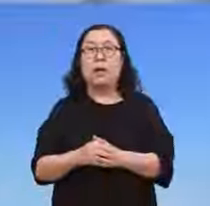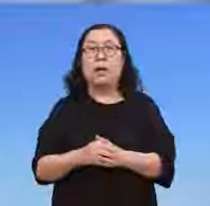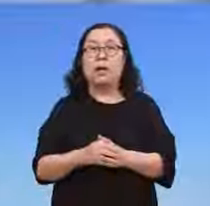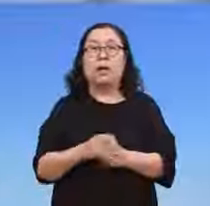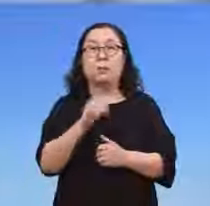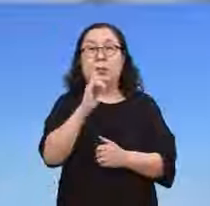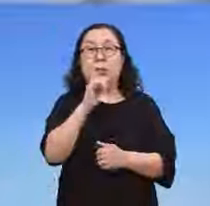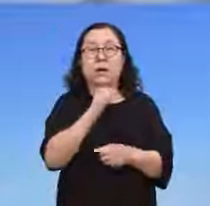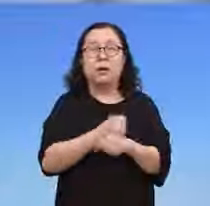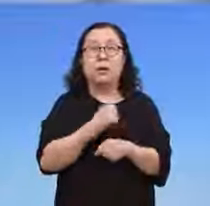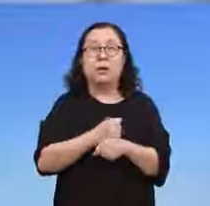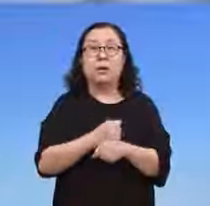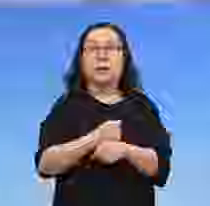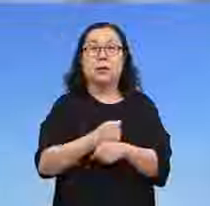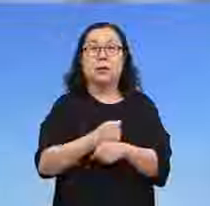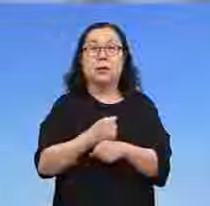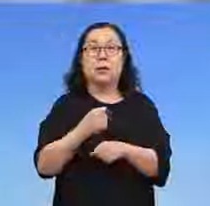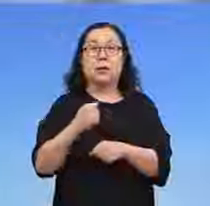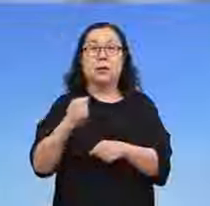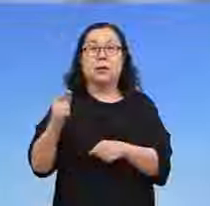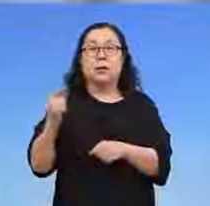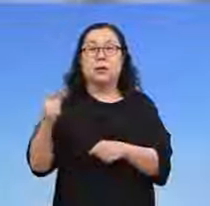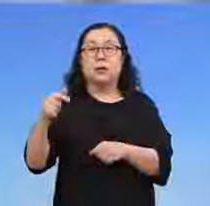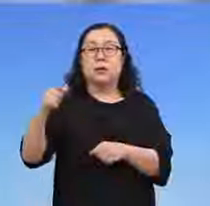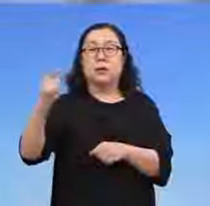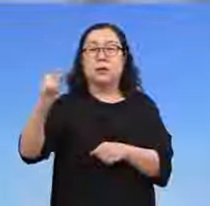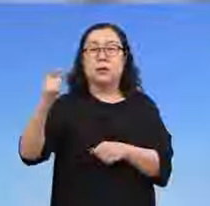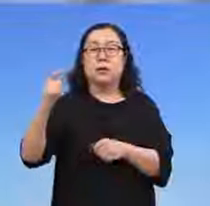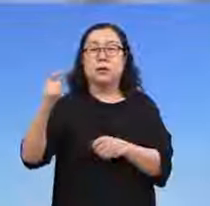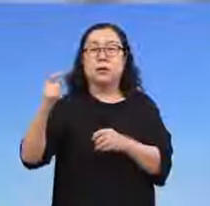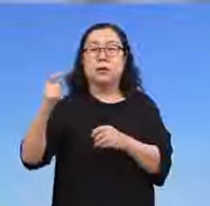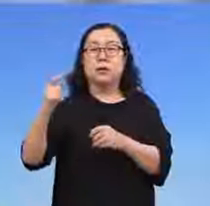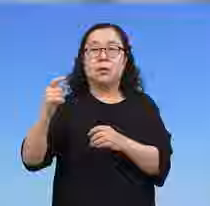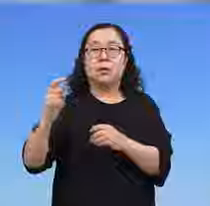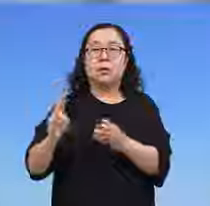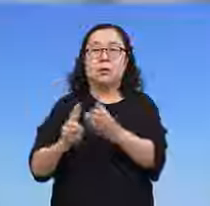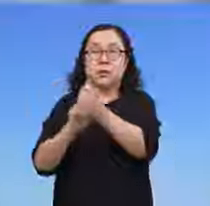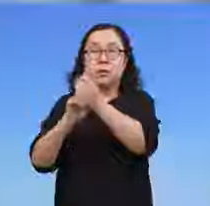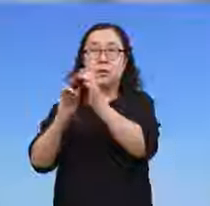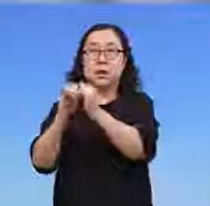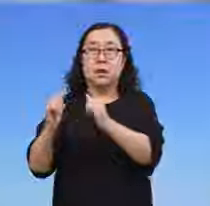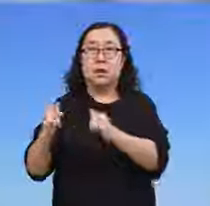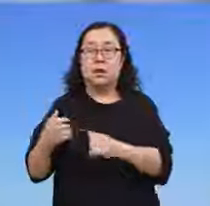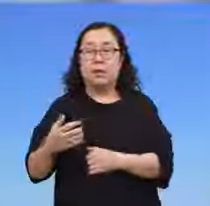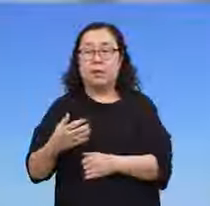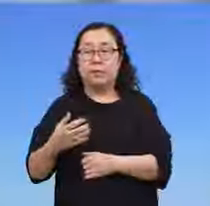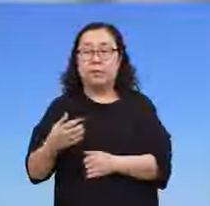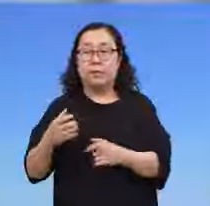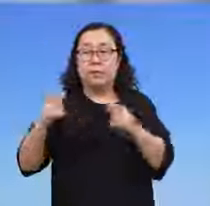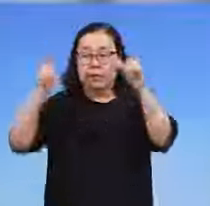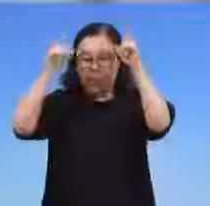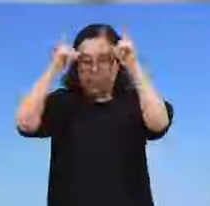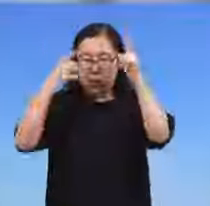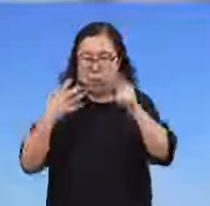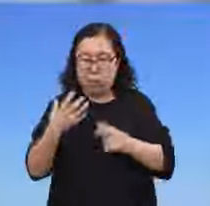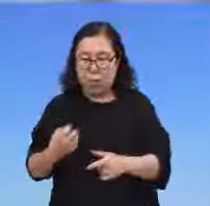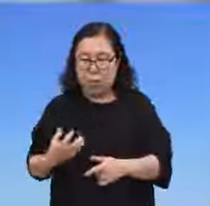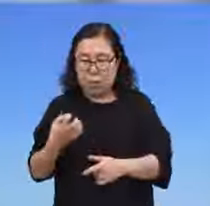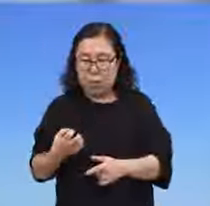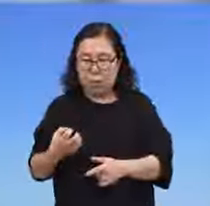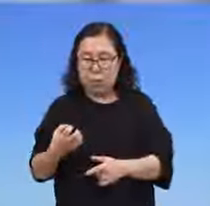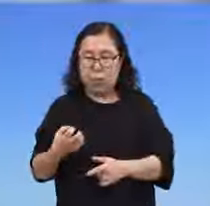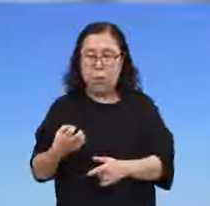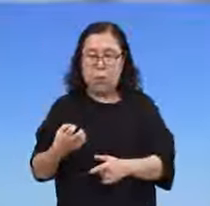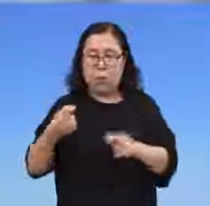그런 이야기를 했대요. 그랬더니 그 거인이 그 말을 듣고는 이렇게 말했죠. 옆집처럼 우유가 잘 나오는